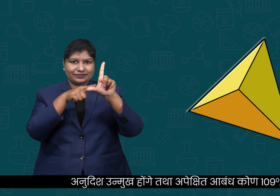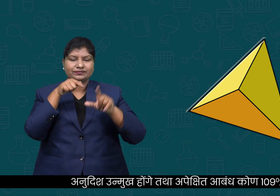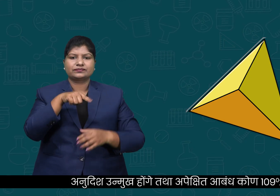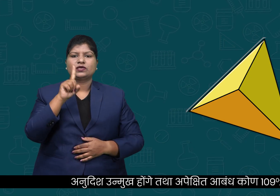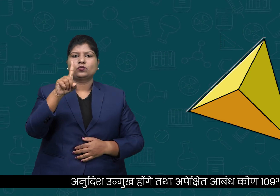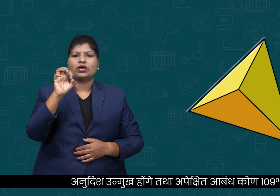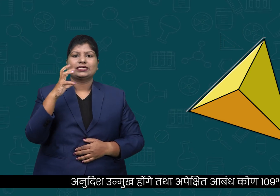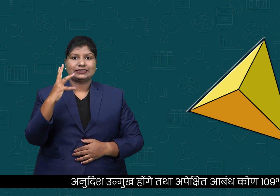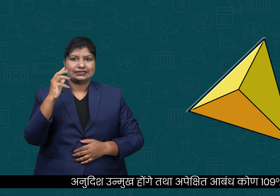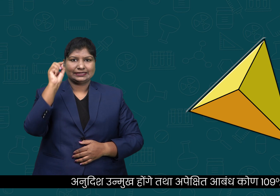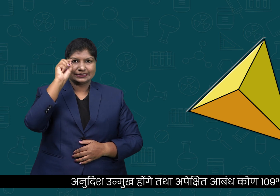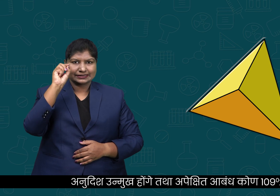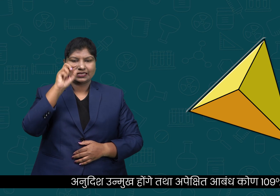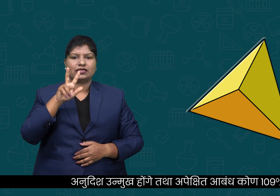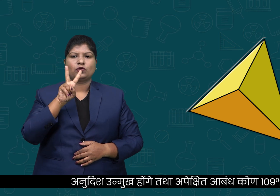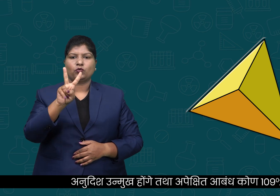अपेक्षित आबंध कोण